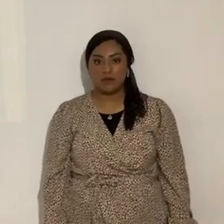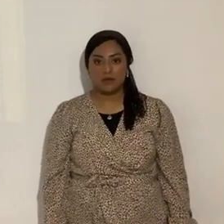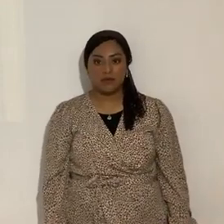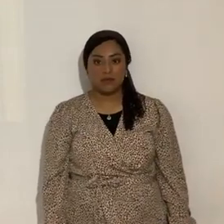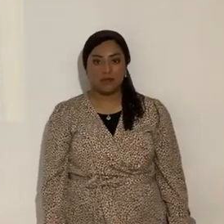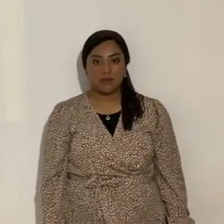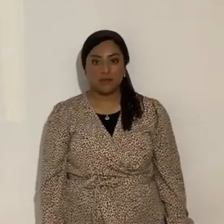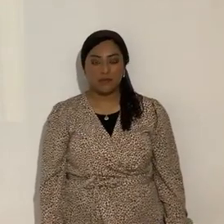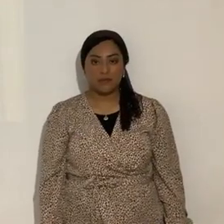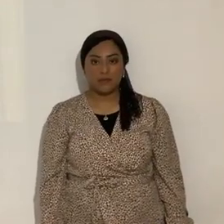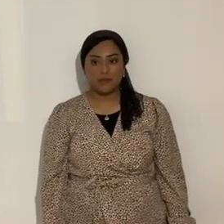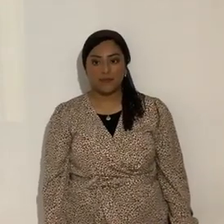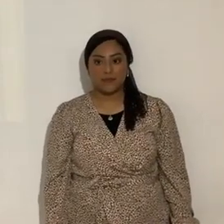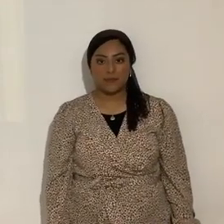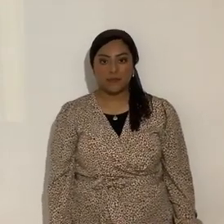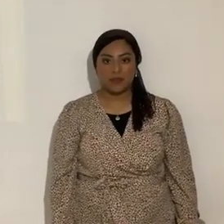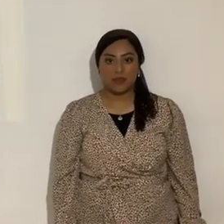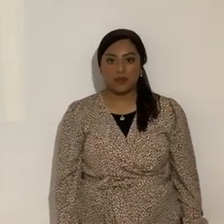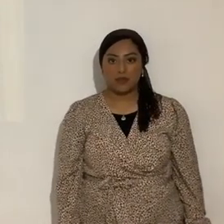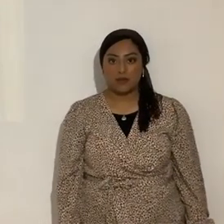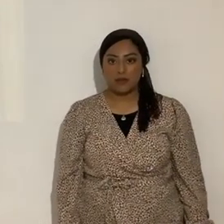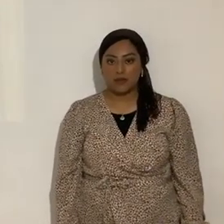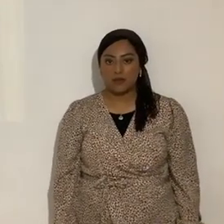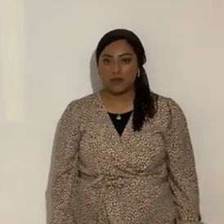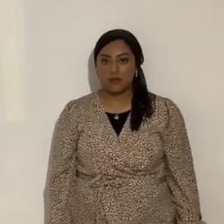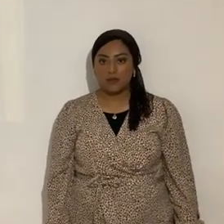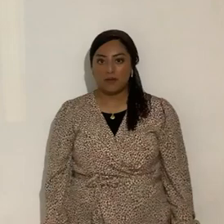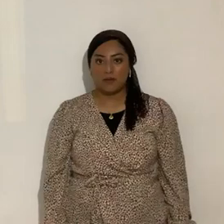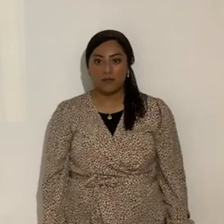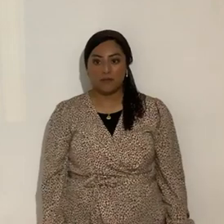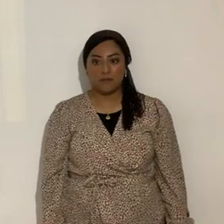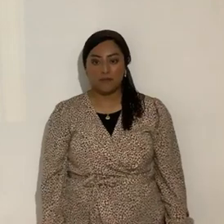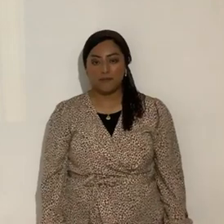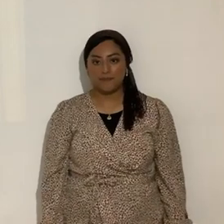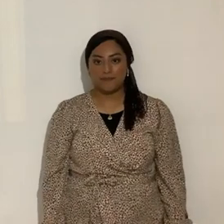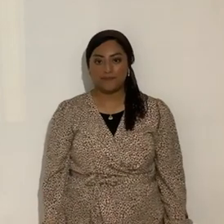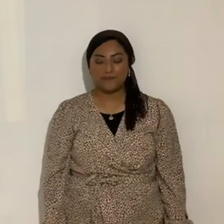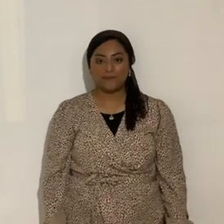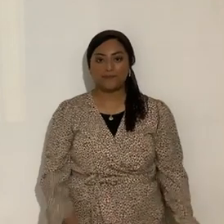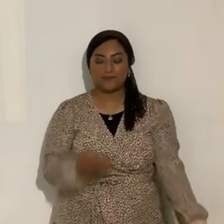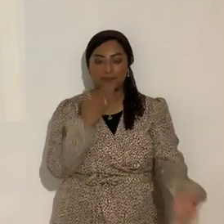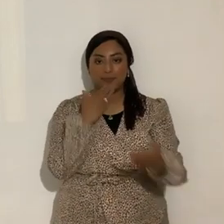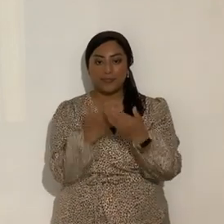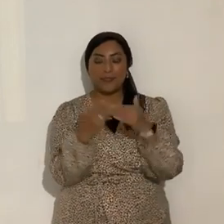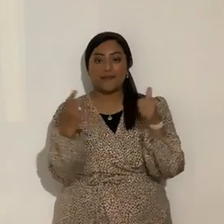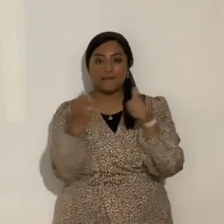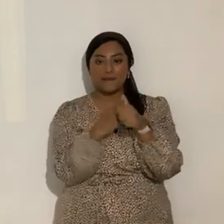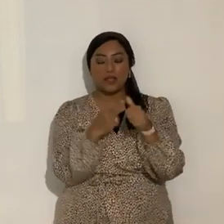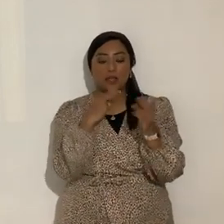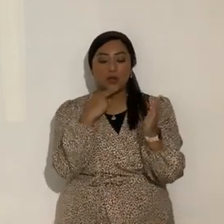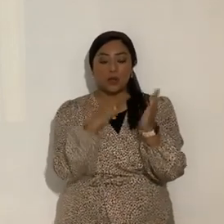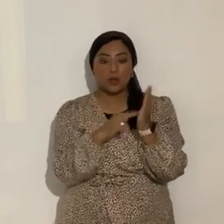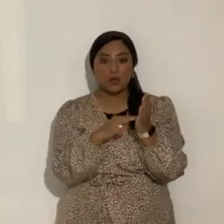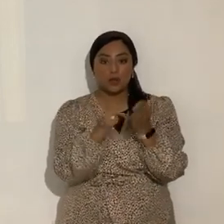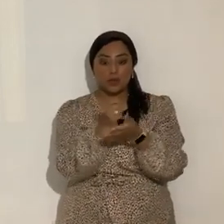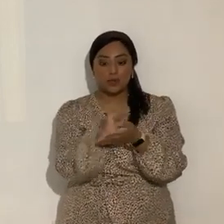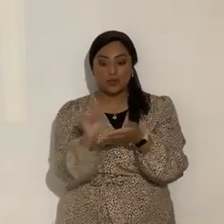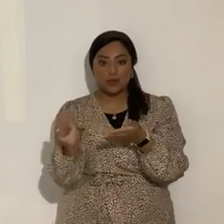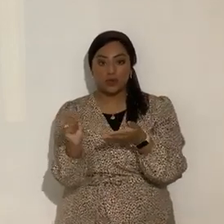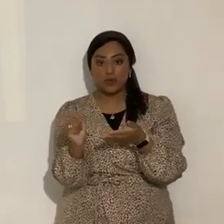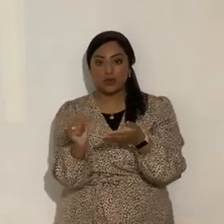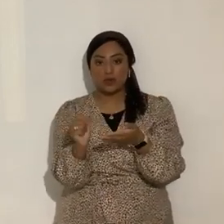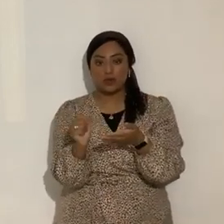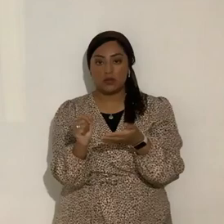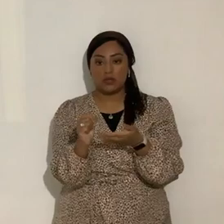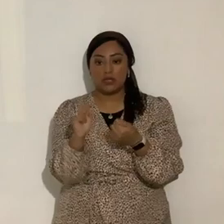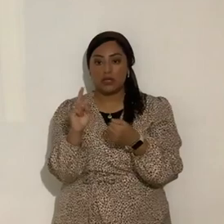segundos. Ya lo tienen, bendito es el abacados. Qué bueno que primero anotan la cita y después,